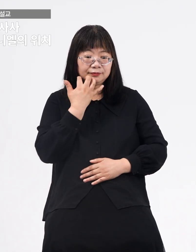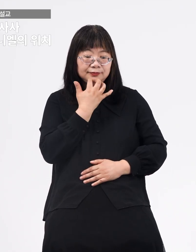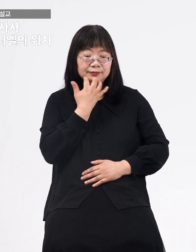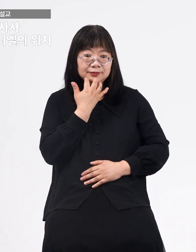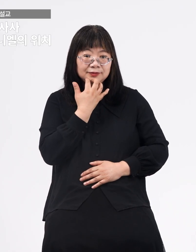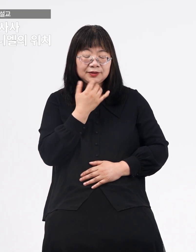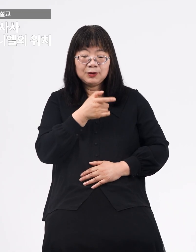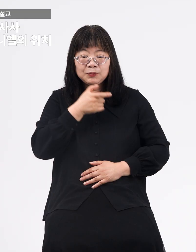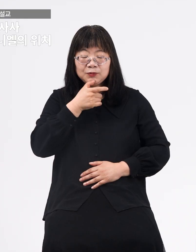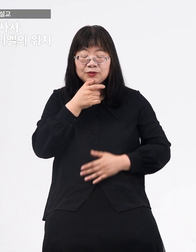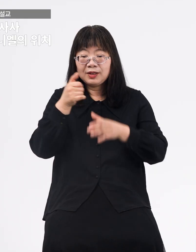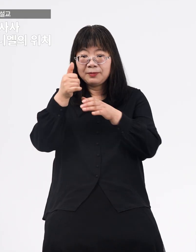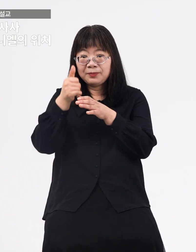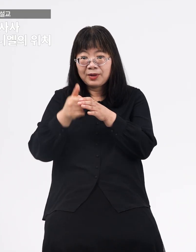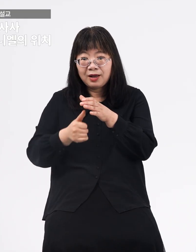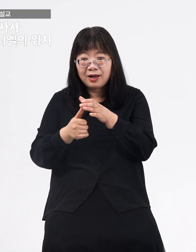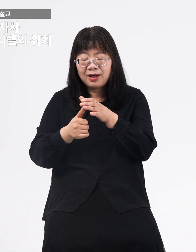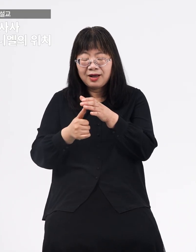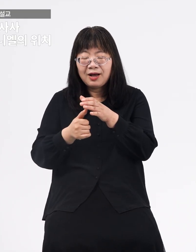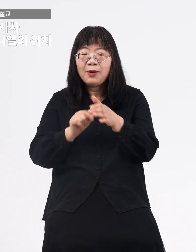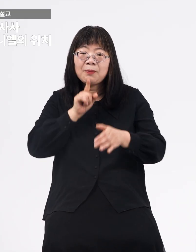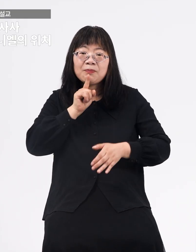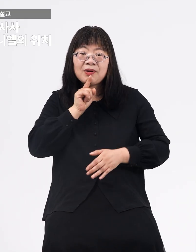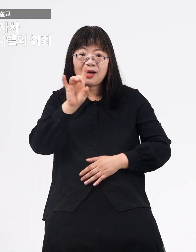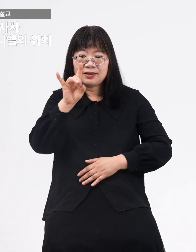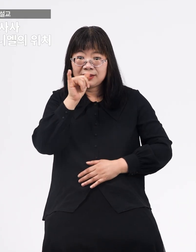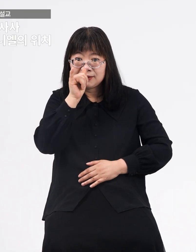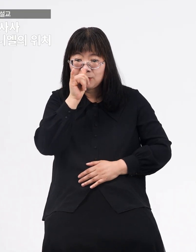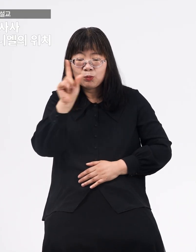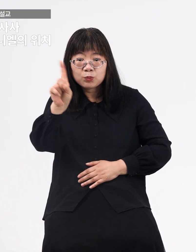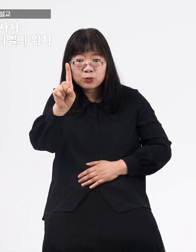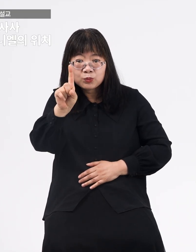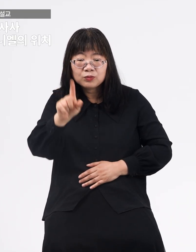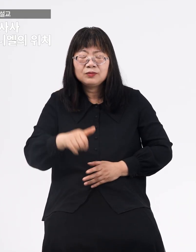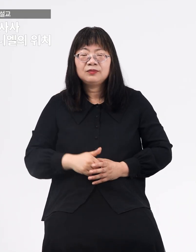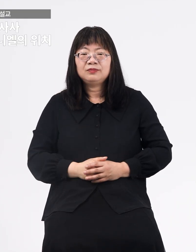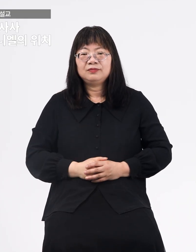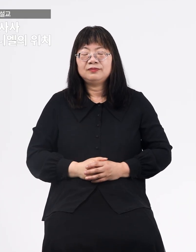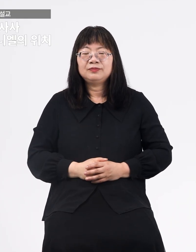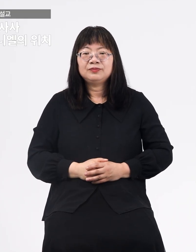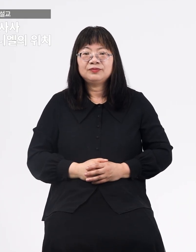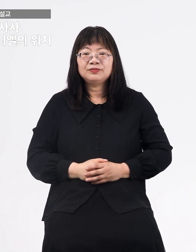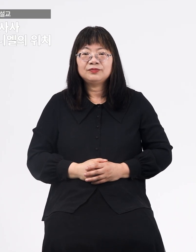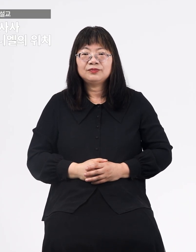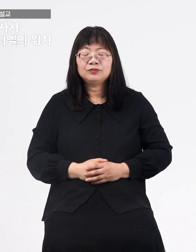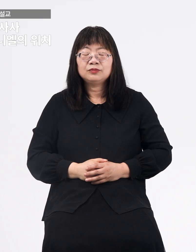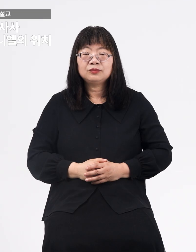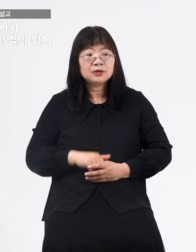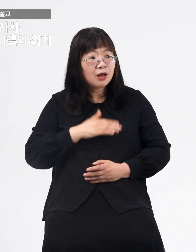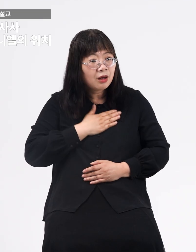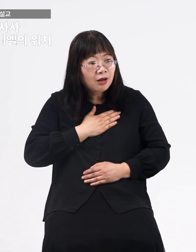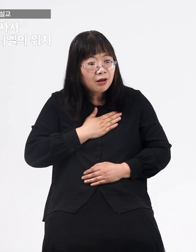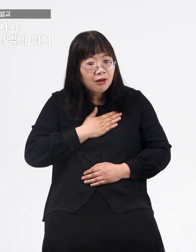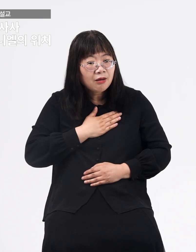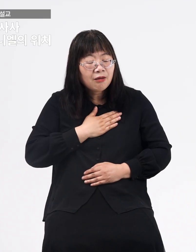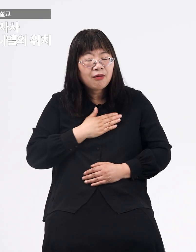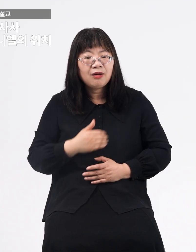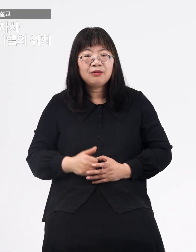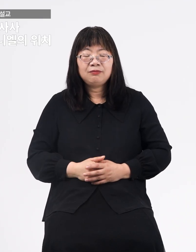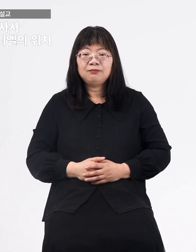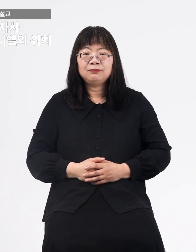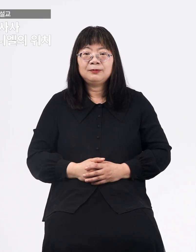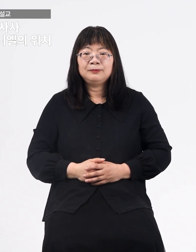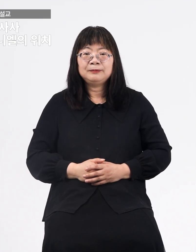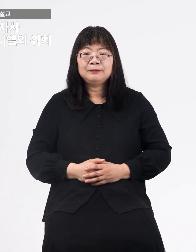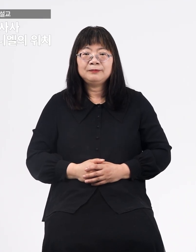베드로가 물에 빠지면서 한 말이 하나 있어요. 그 무슨 말인지 아세요?